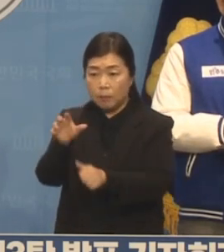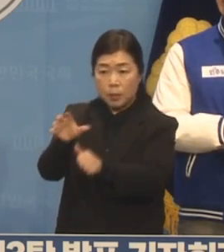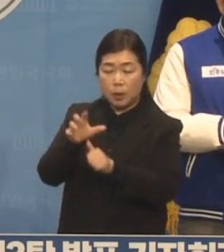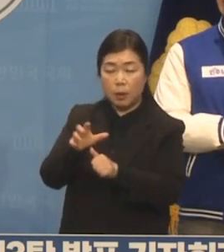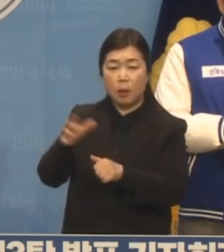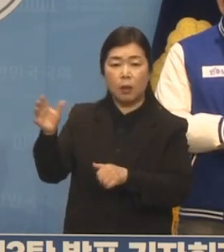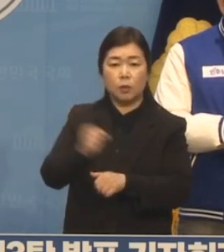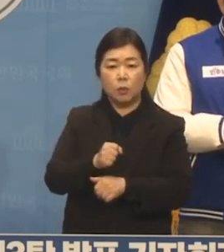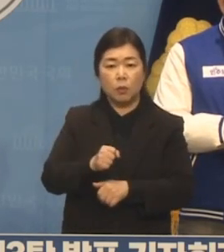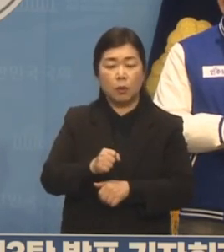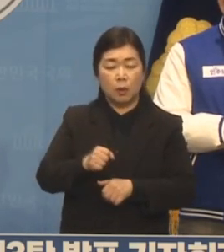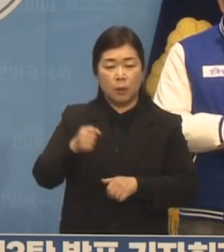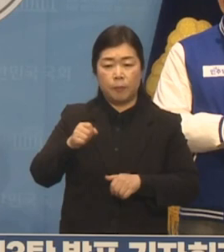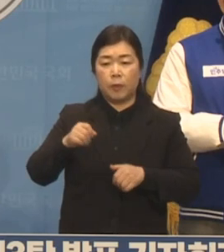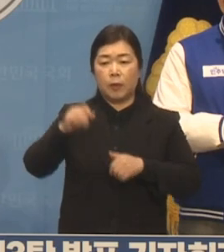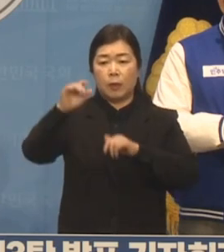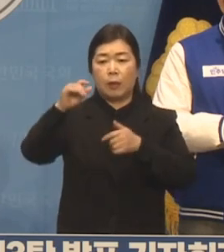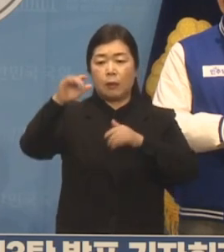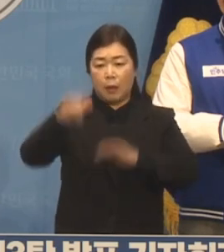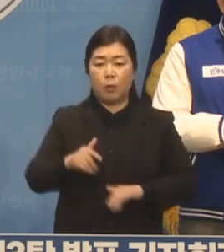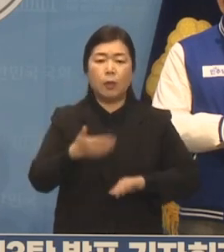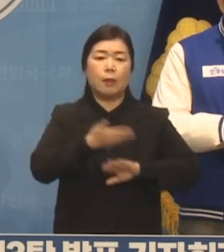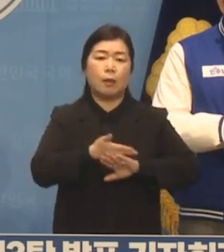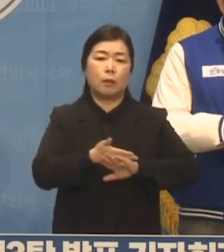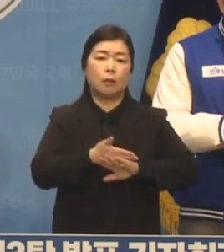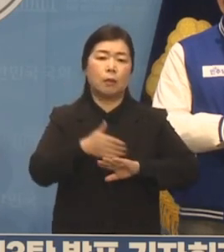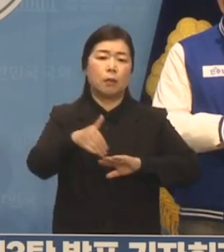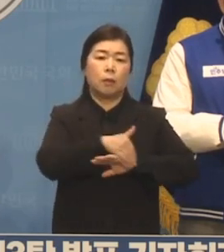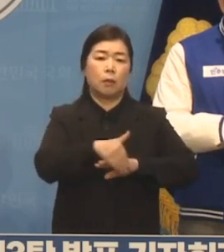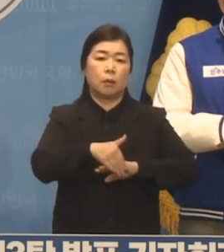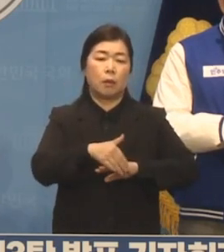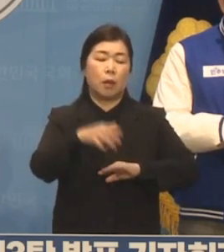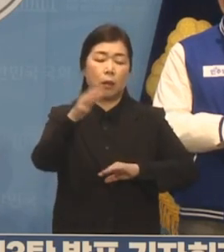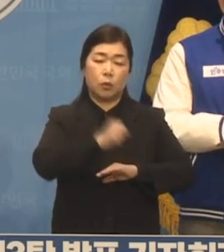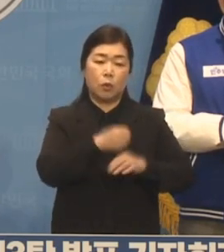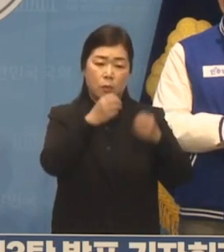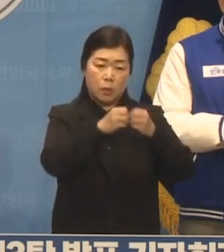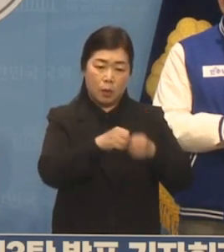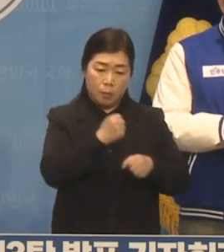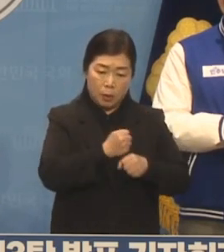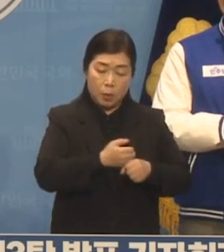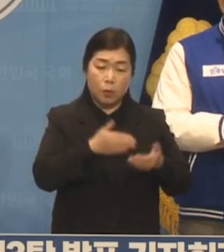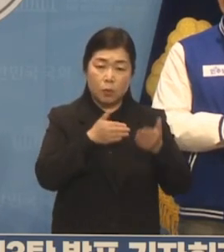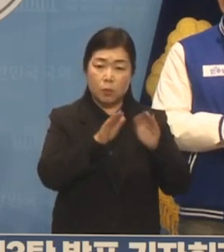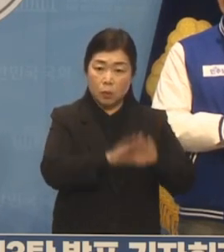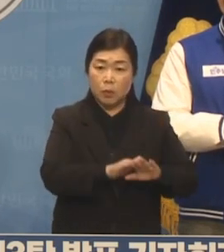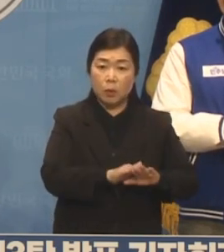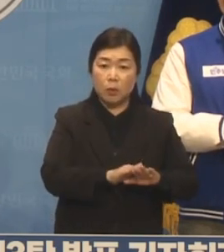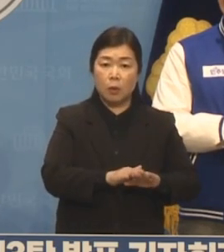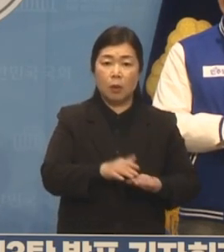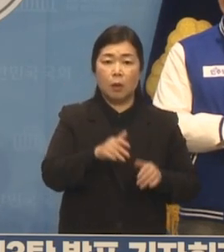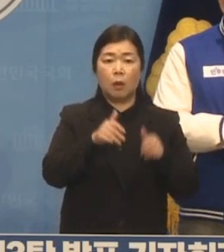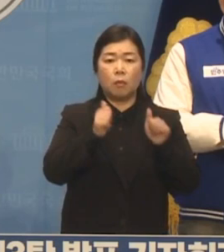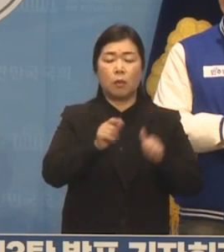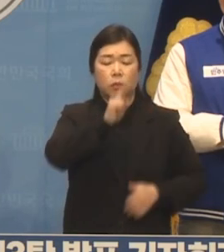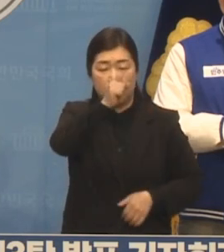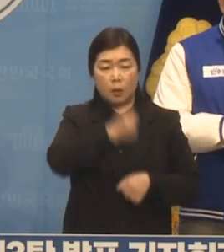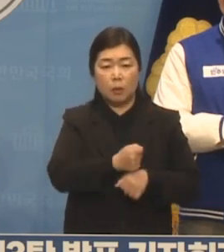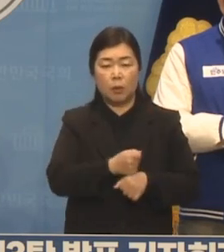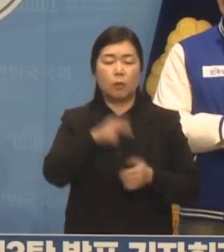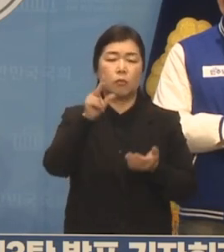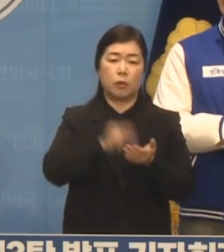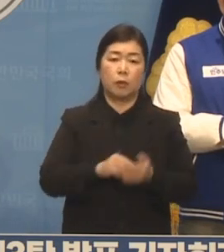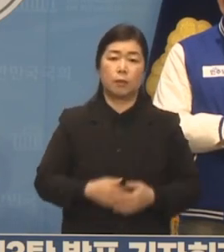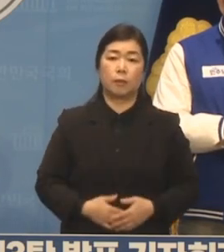수사 혐의와 다른 내용을 기소하는 검찰의 자체 수사 기소 체계의 문제점은 계속 지적되어 왔습니다.